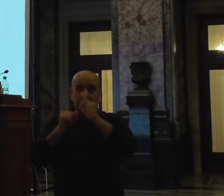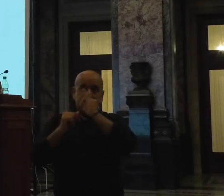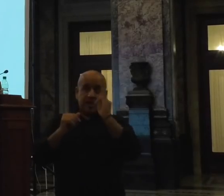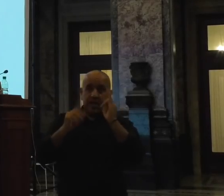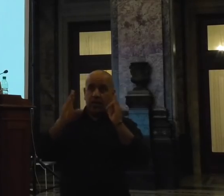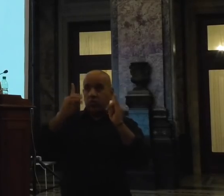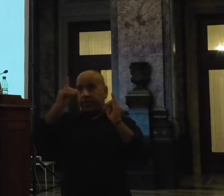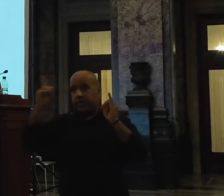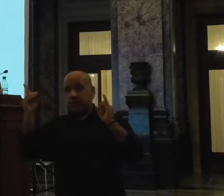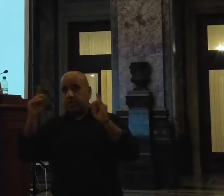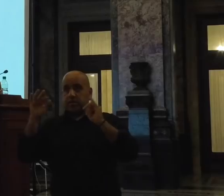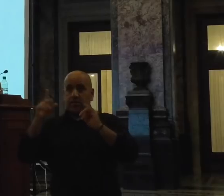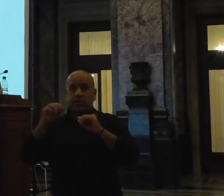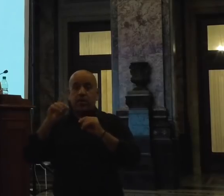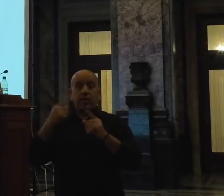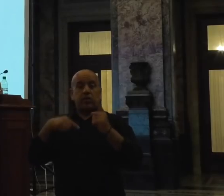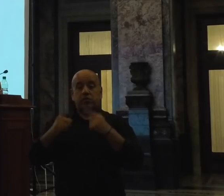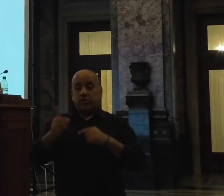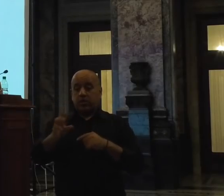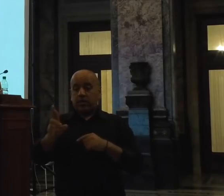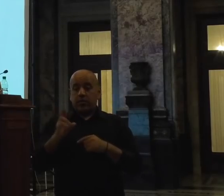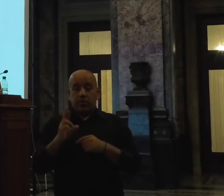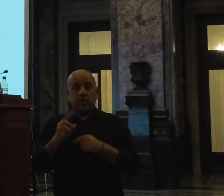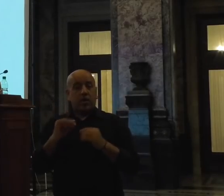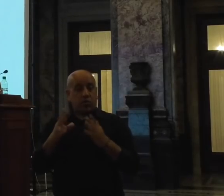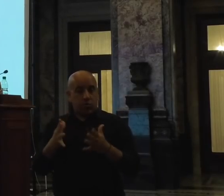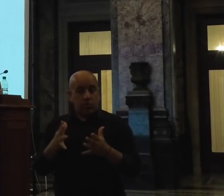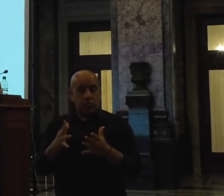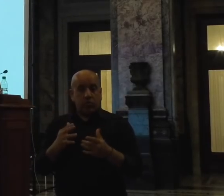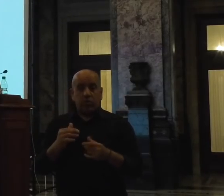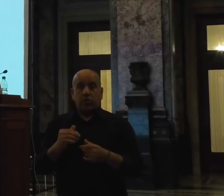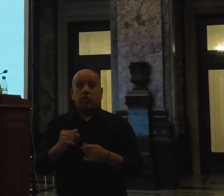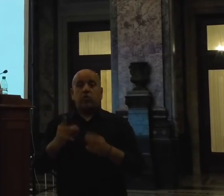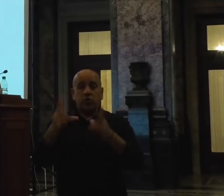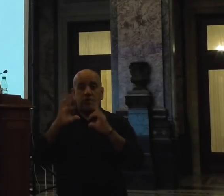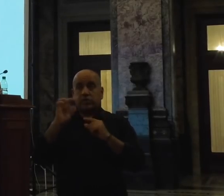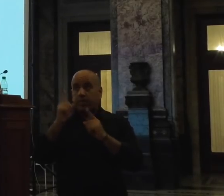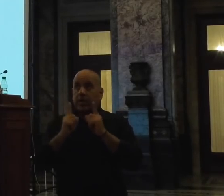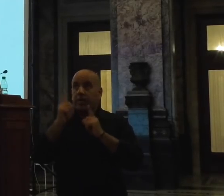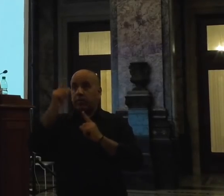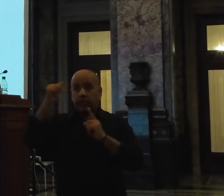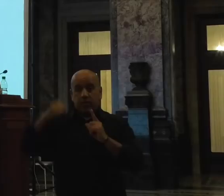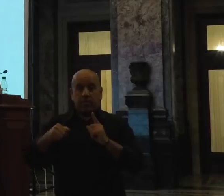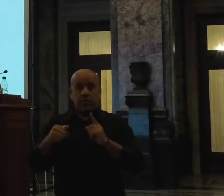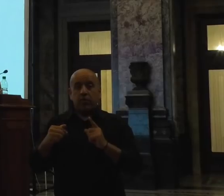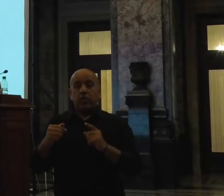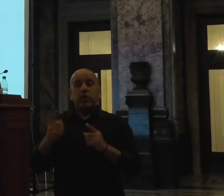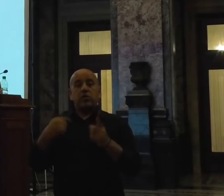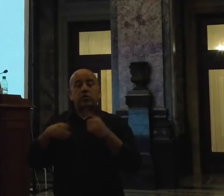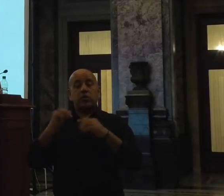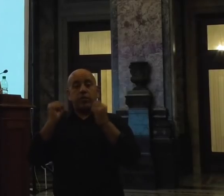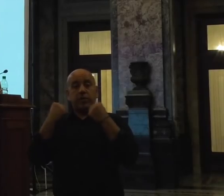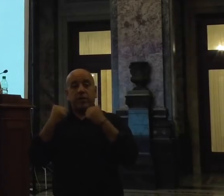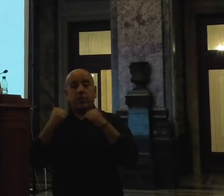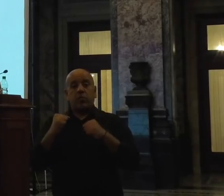eso es lo que atienden. La respuesta es ortogonal. Nos dicen si están un poco para arriba o para abajo. Y los entrenamos de esta